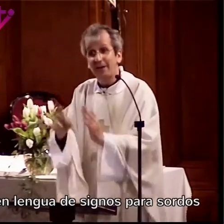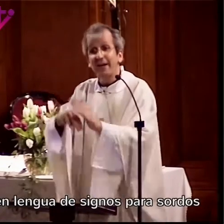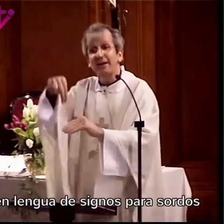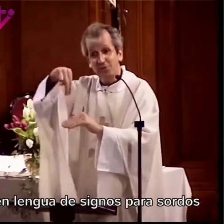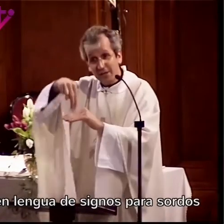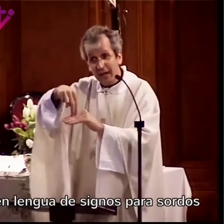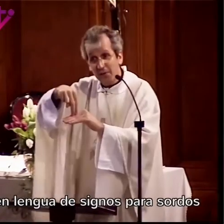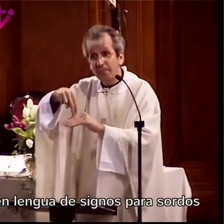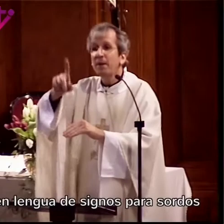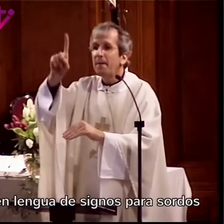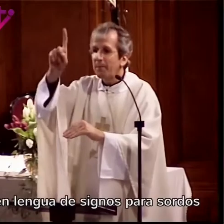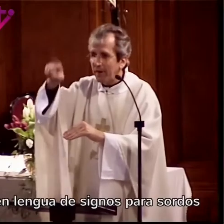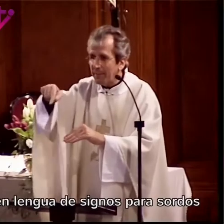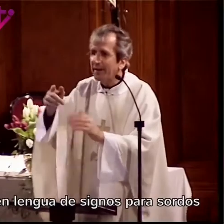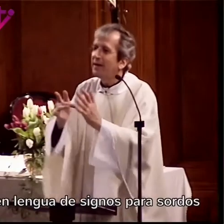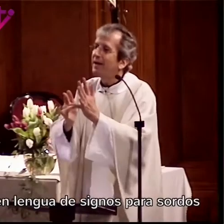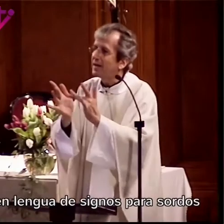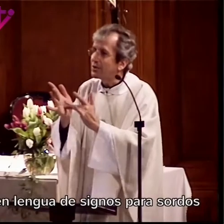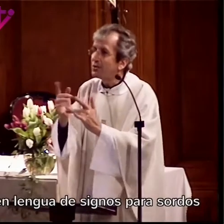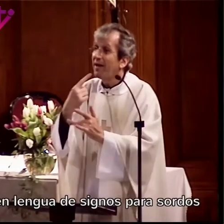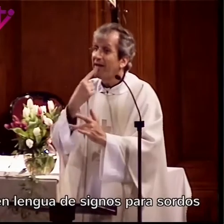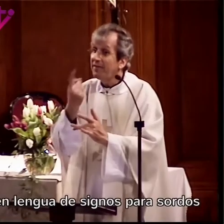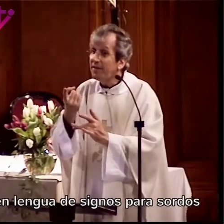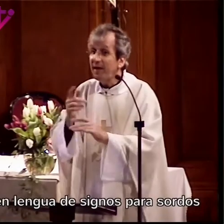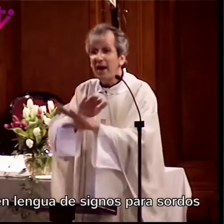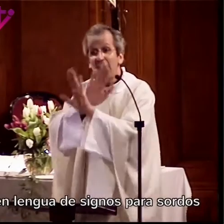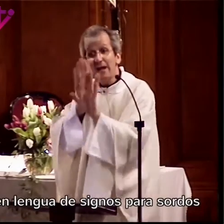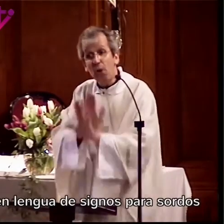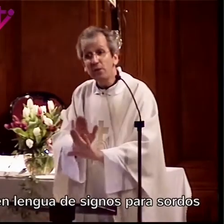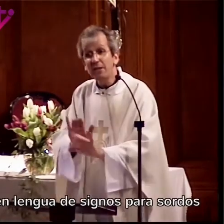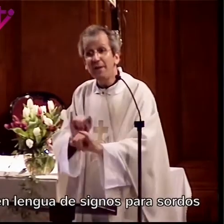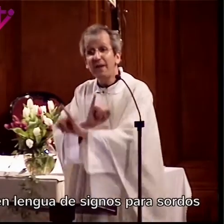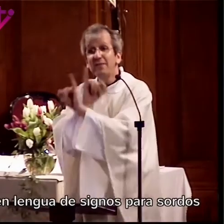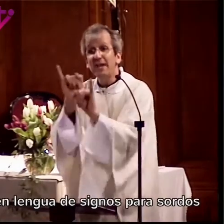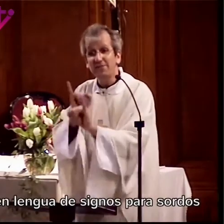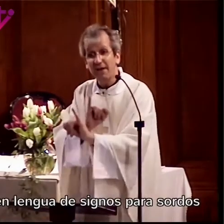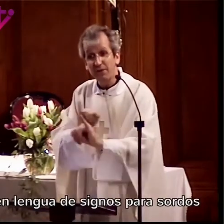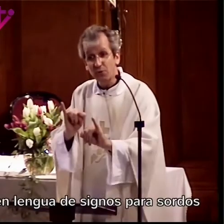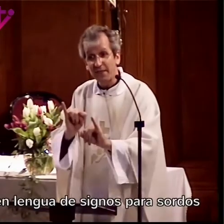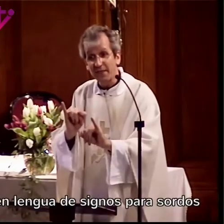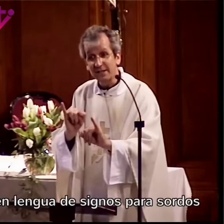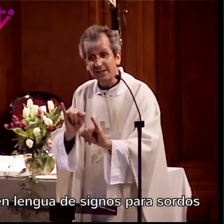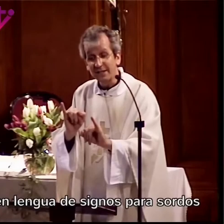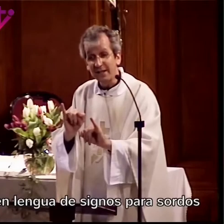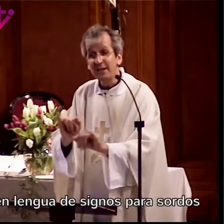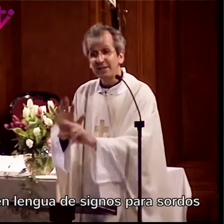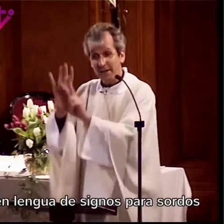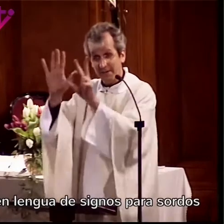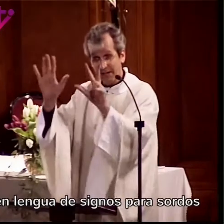resucitado pero también Jesús dice la última de las bienaventuranzas ¿sabéis las